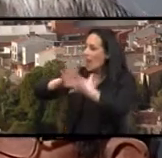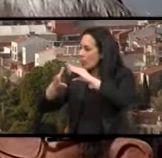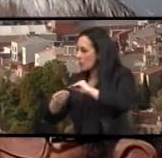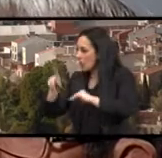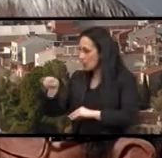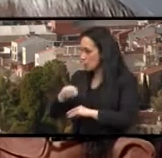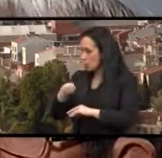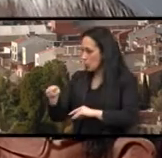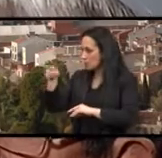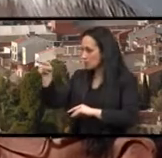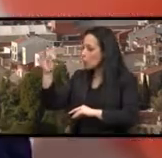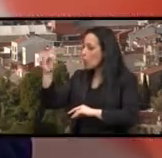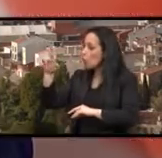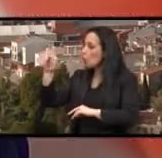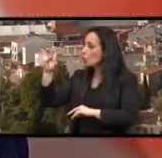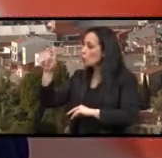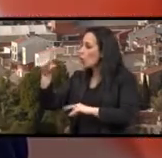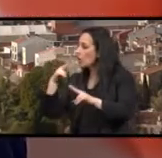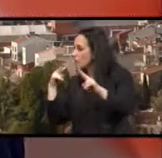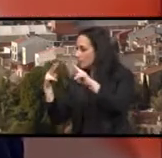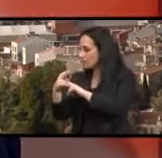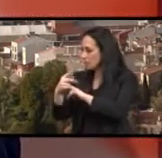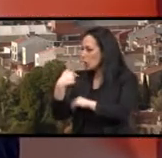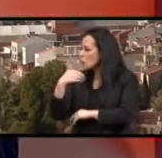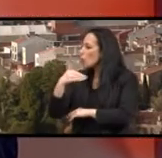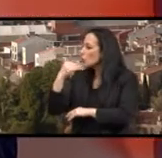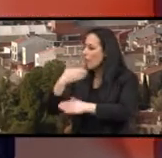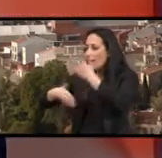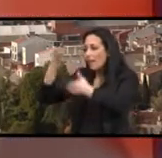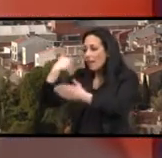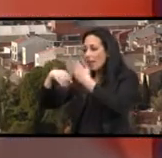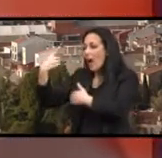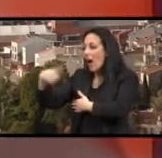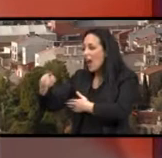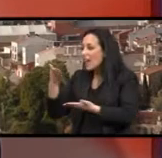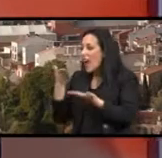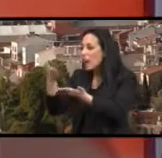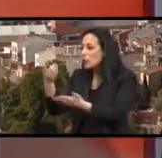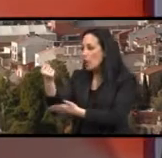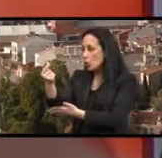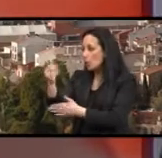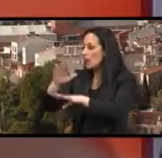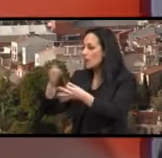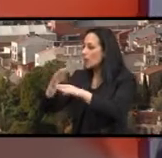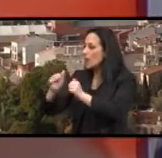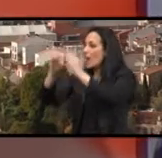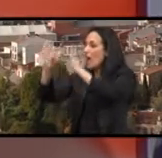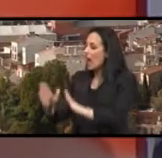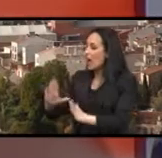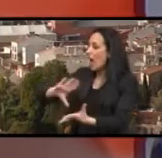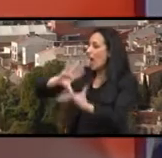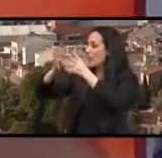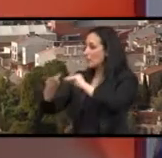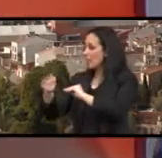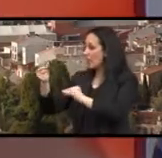que hi havien hagut moltes ajudes de rehabilitació d'edificis per fer-los adaptables. Actualment també sé que està bastant parat això,